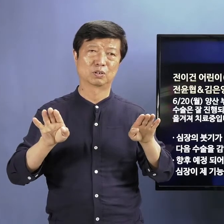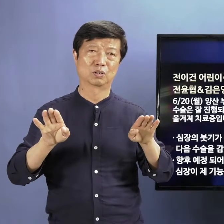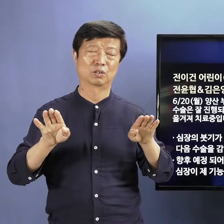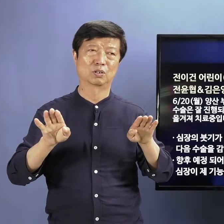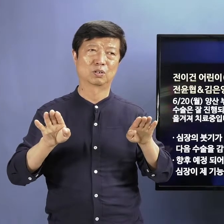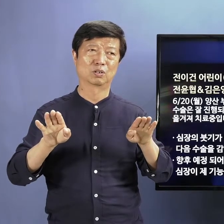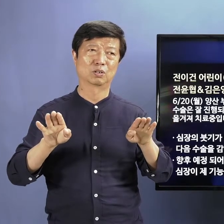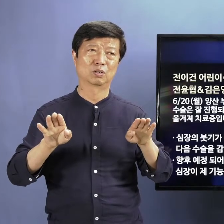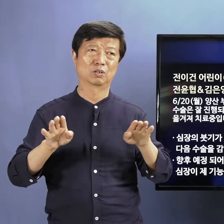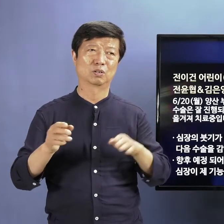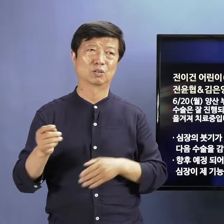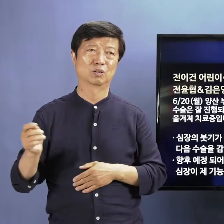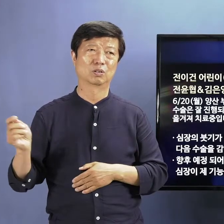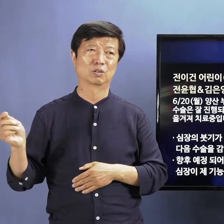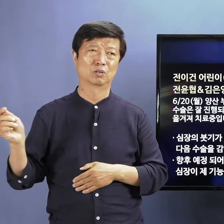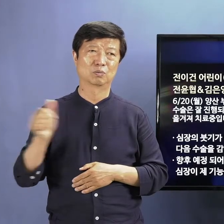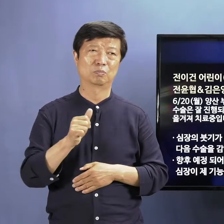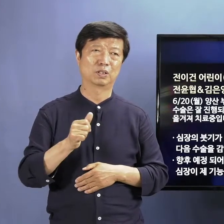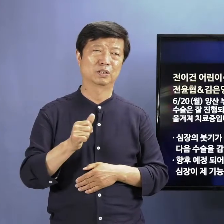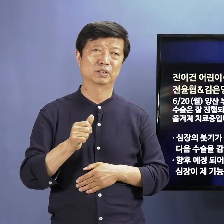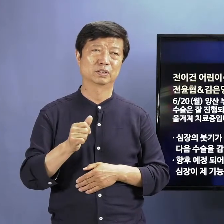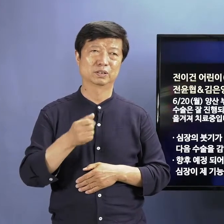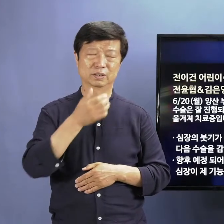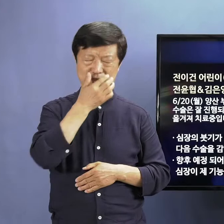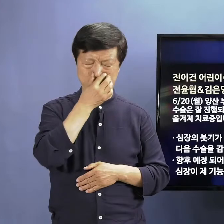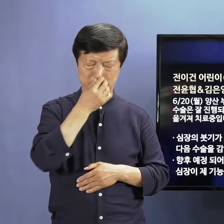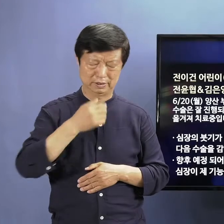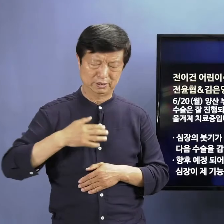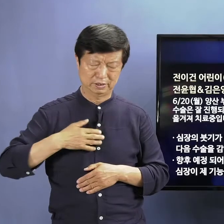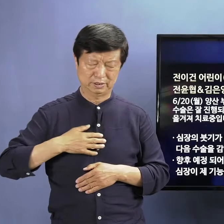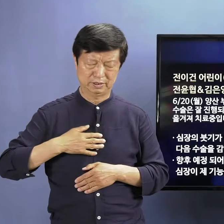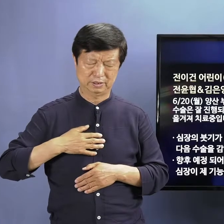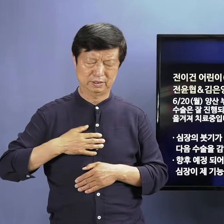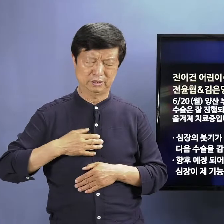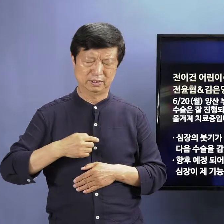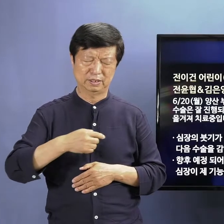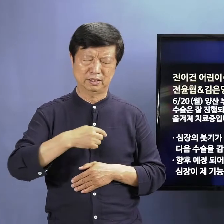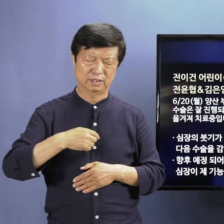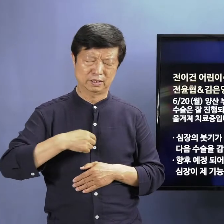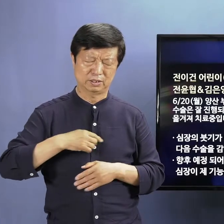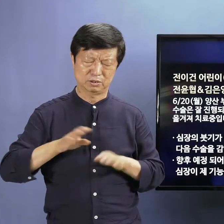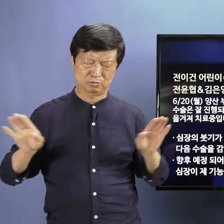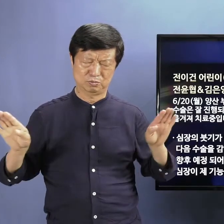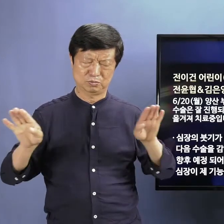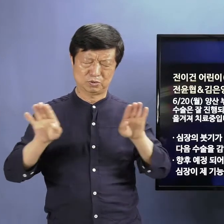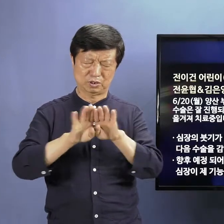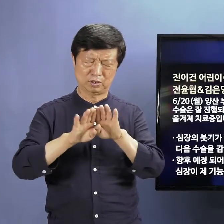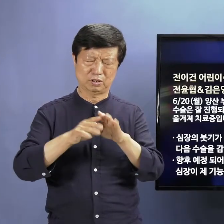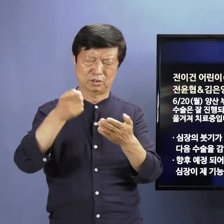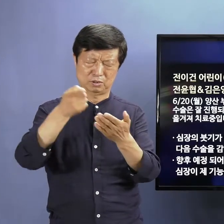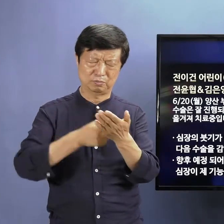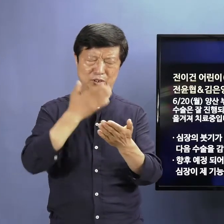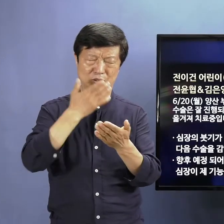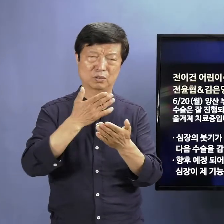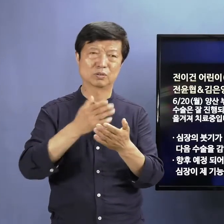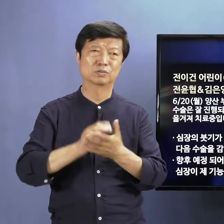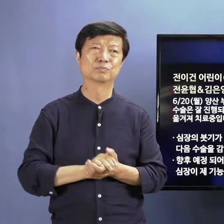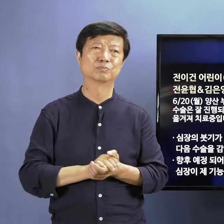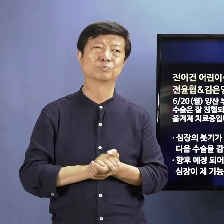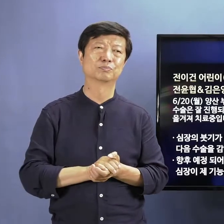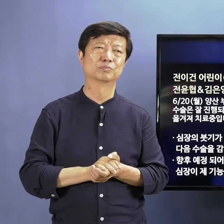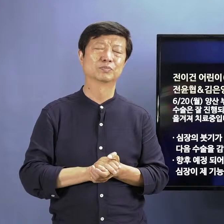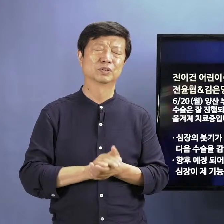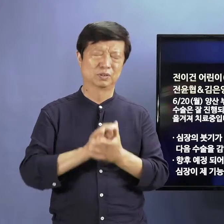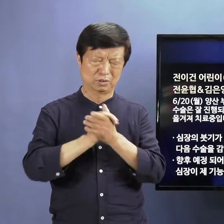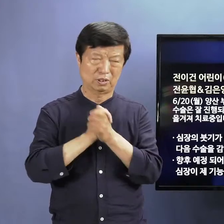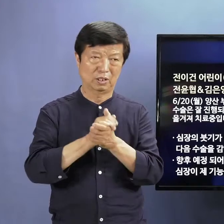빠져서 가슴을 닫을 수 있기를, 내일 그 수술을 한다고 하는 소식을 들었는데 정말 그렇게 잘 될 수 있도록 여러분 정말 기도로 함께